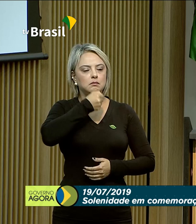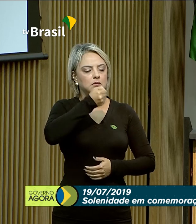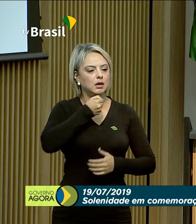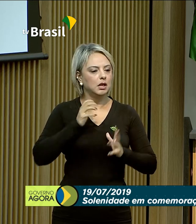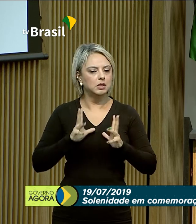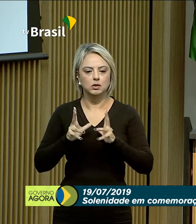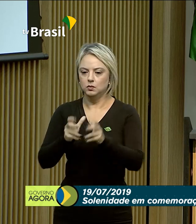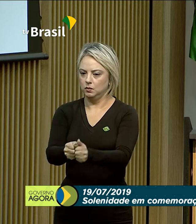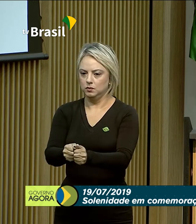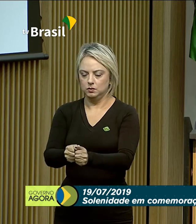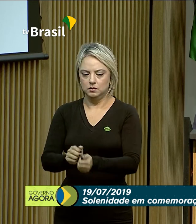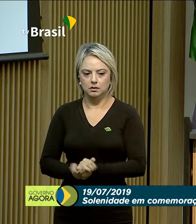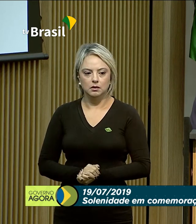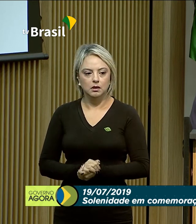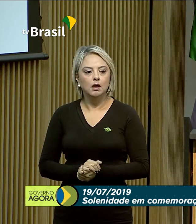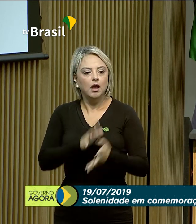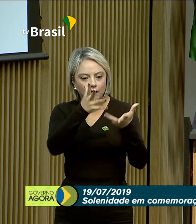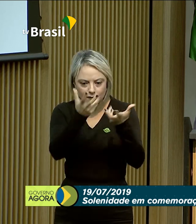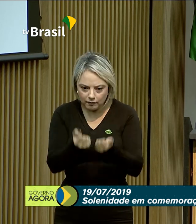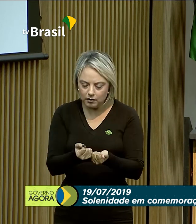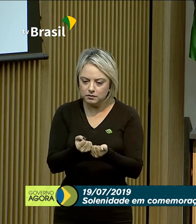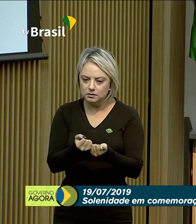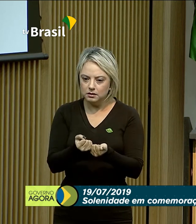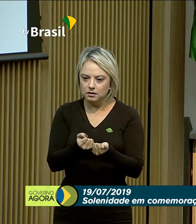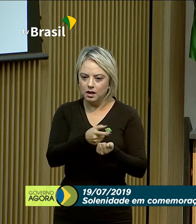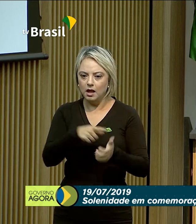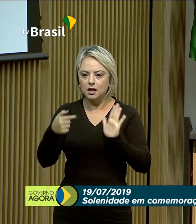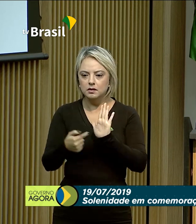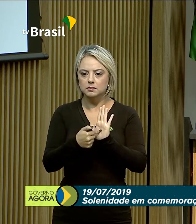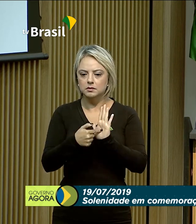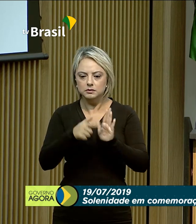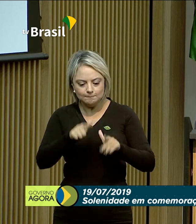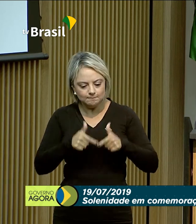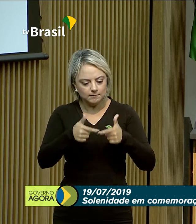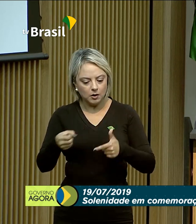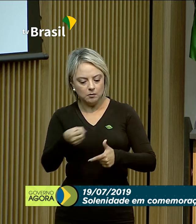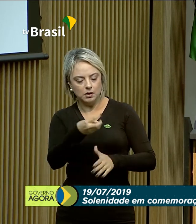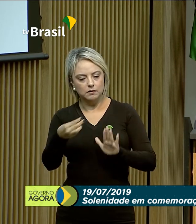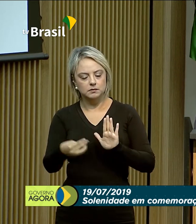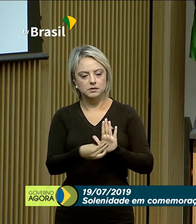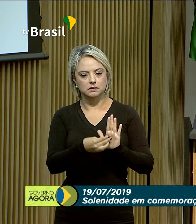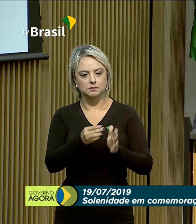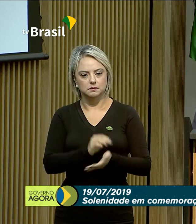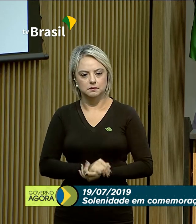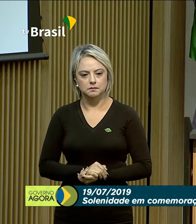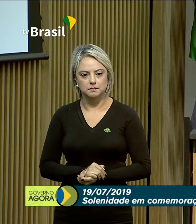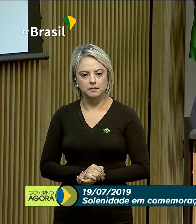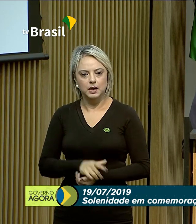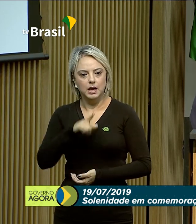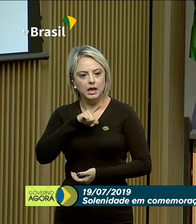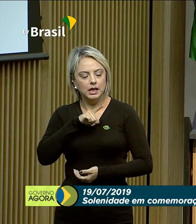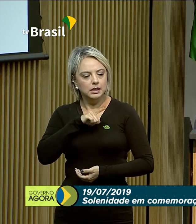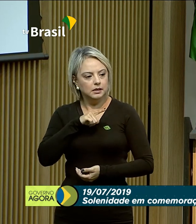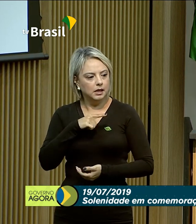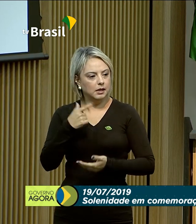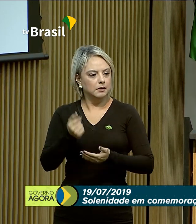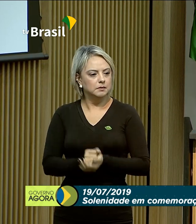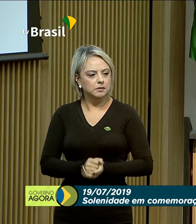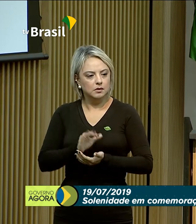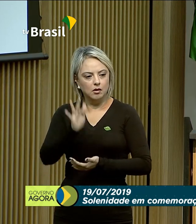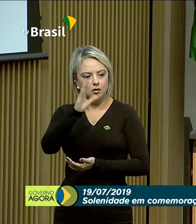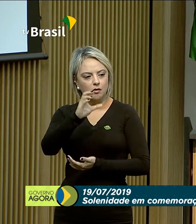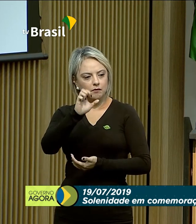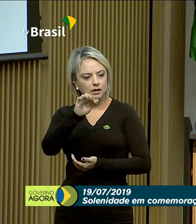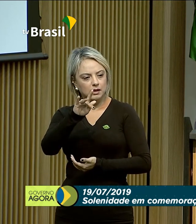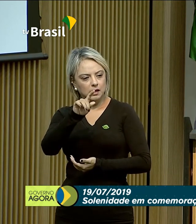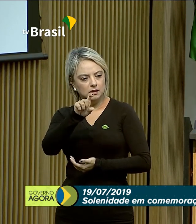outros. Vamos abraçar unidos essa causa e encará-la como uma nova missão. Temos estabelecida com a Confederação